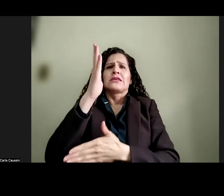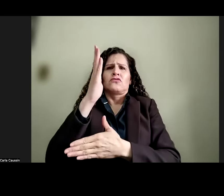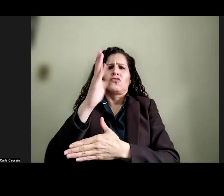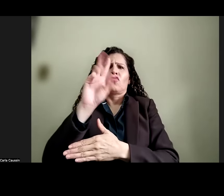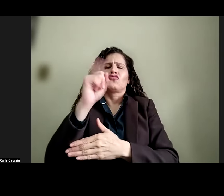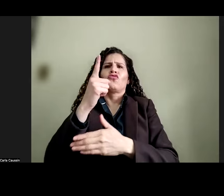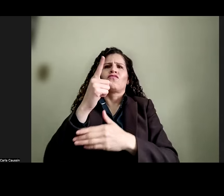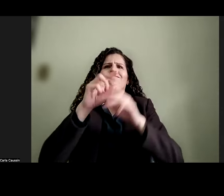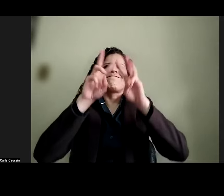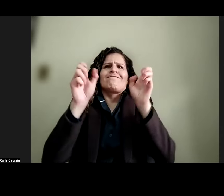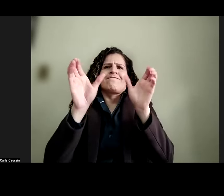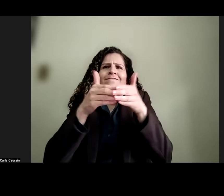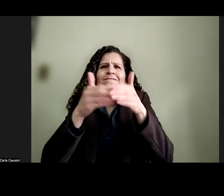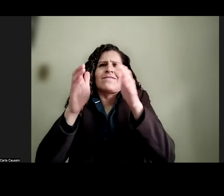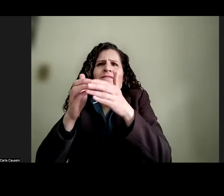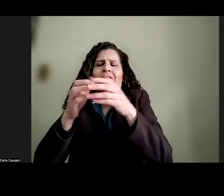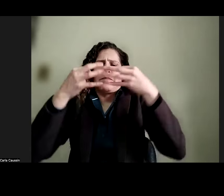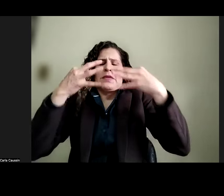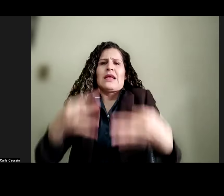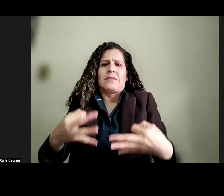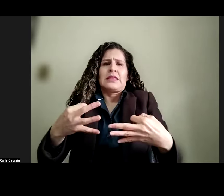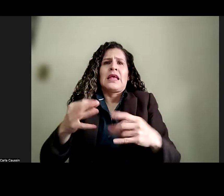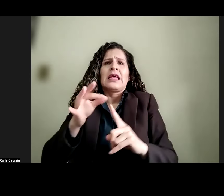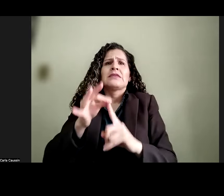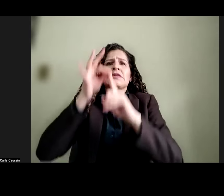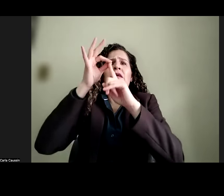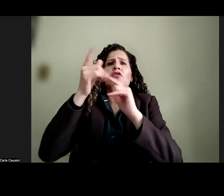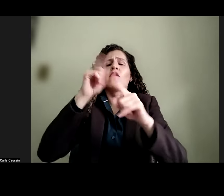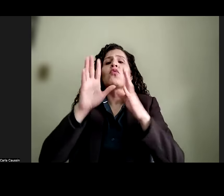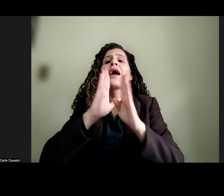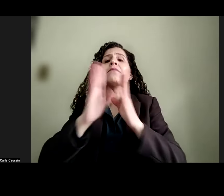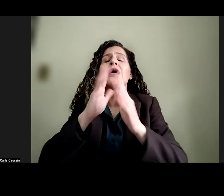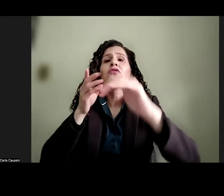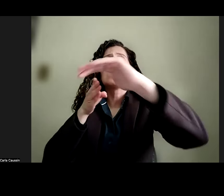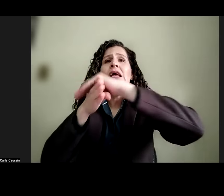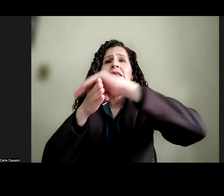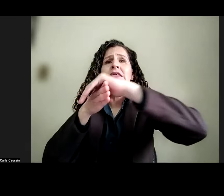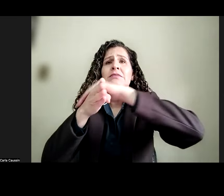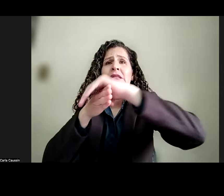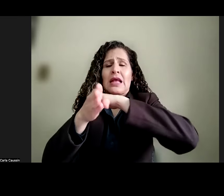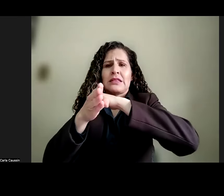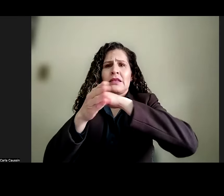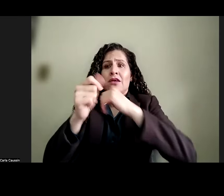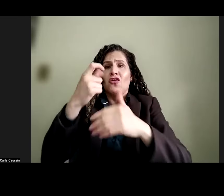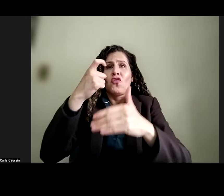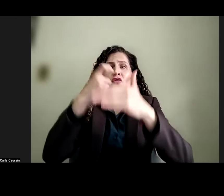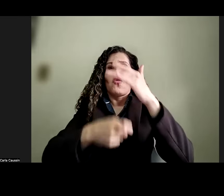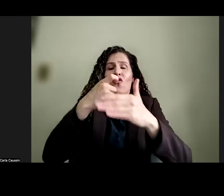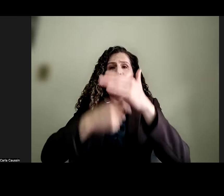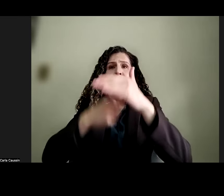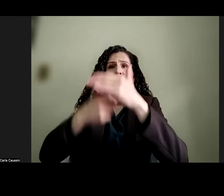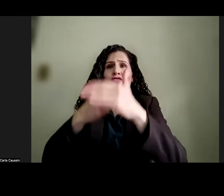legal, pero muchas personas sordas no acceden a estos derechos, al contrario, están con esas barreras, especialmente